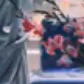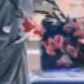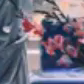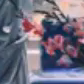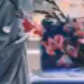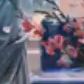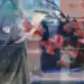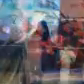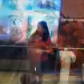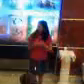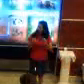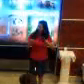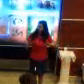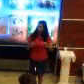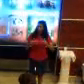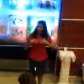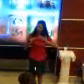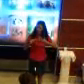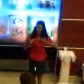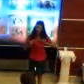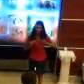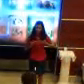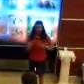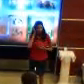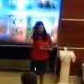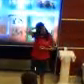cantarlo con entusiasmo mientras